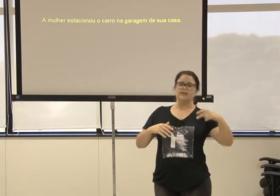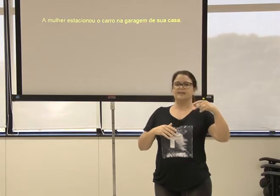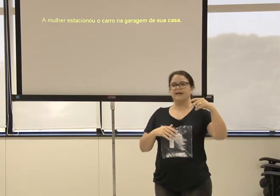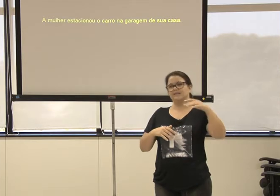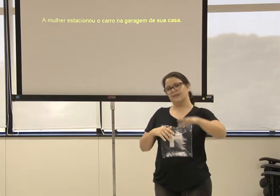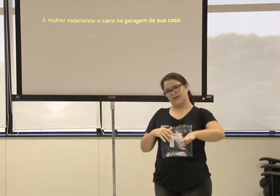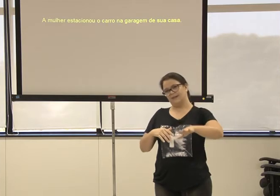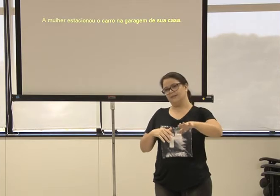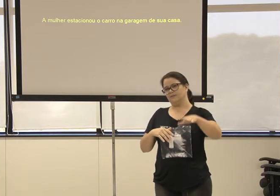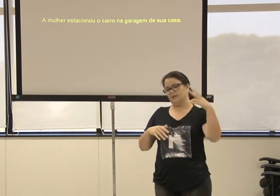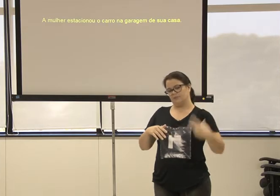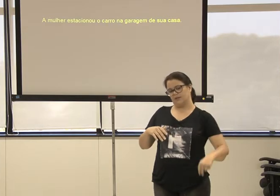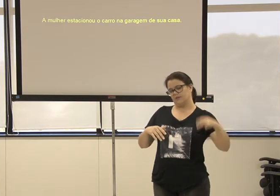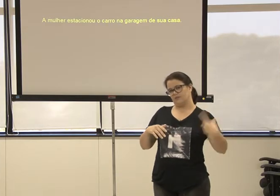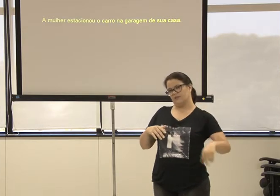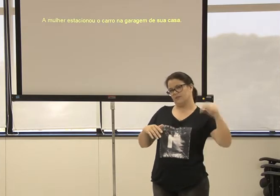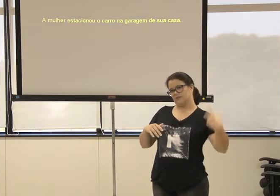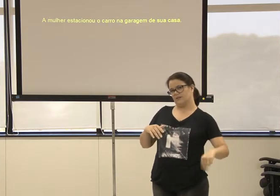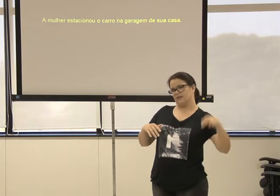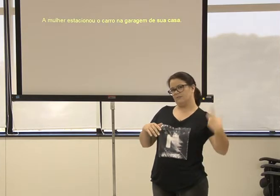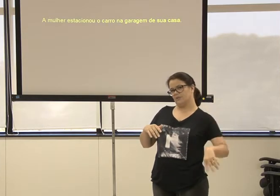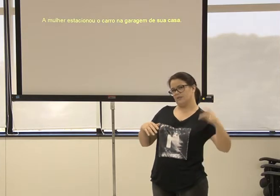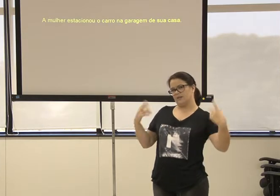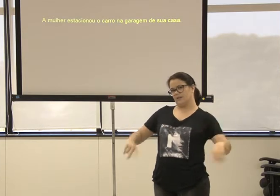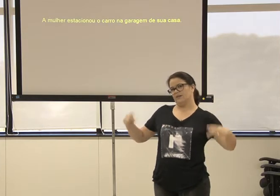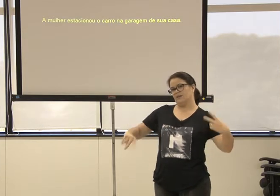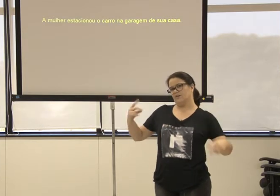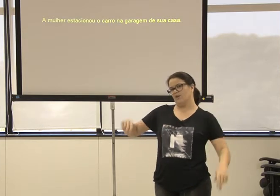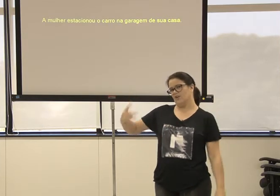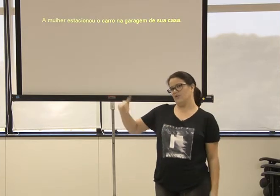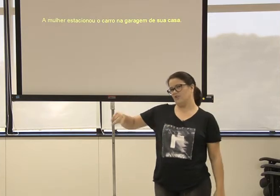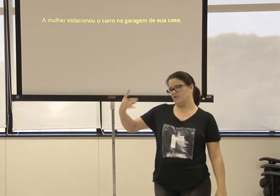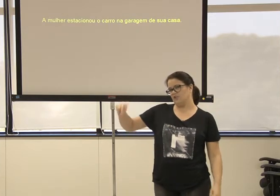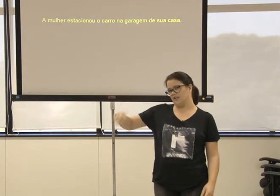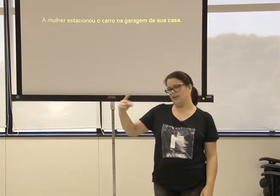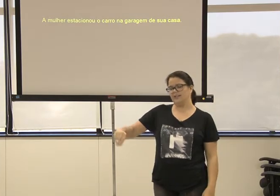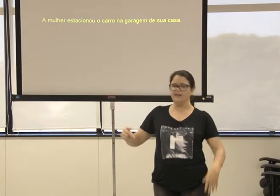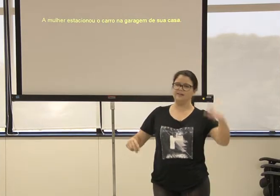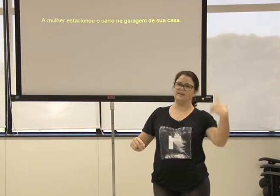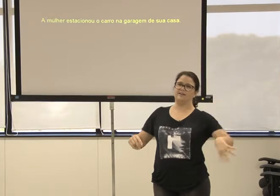da esquerda, é porque eu só faço esquerda, porque eu sei que, ó, direita.